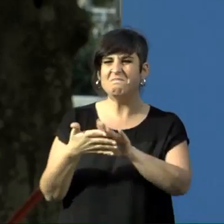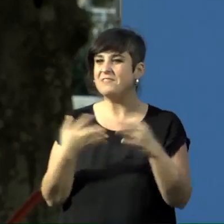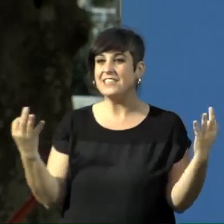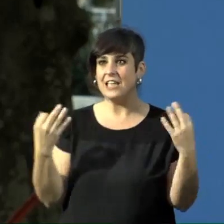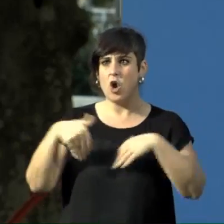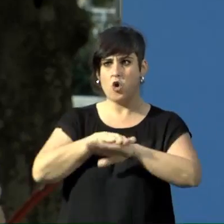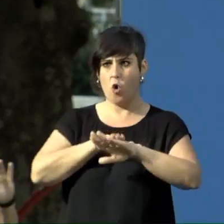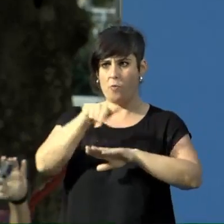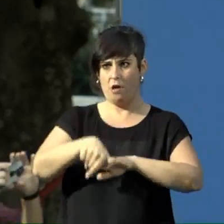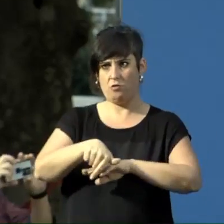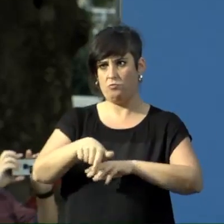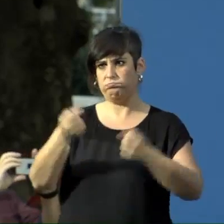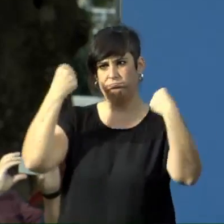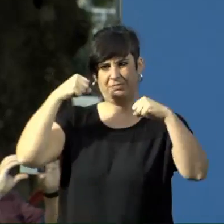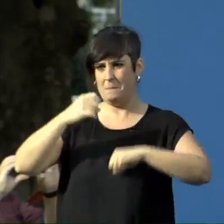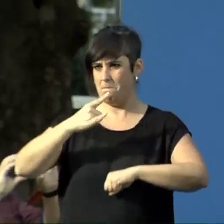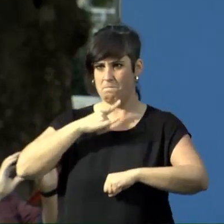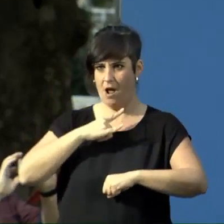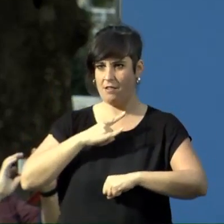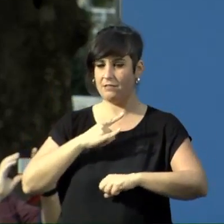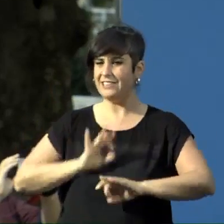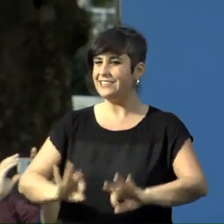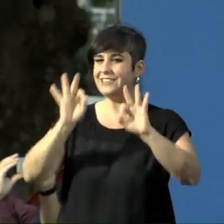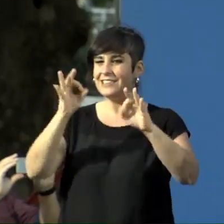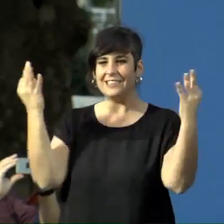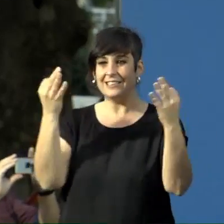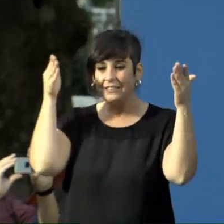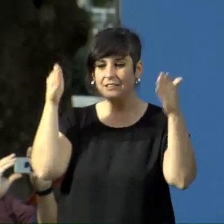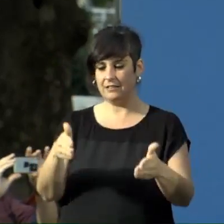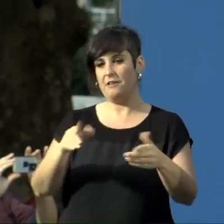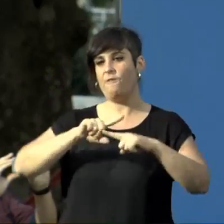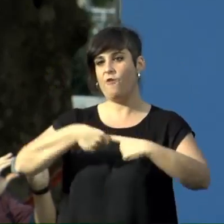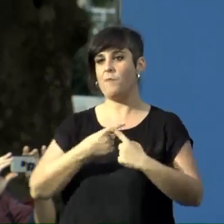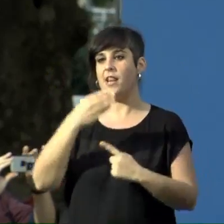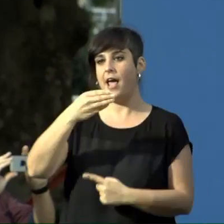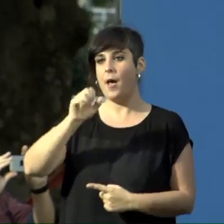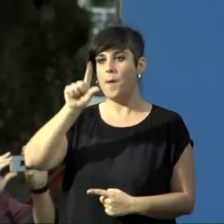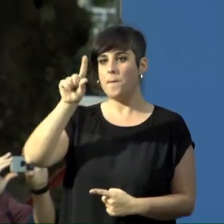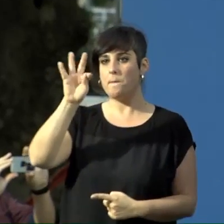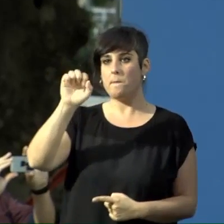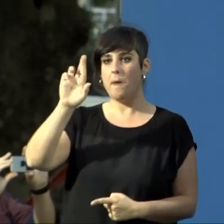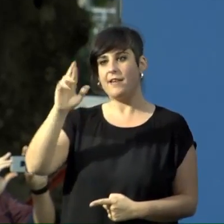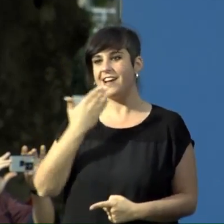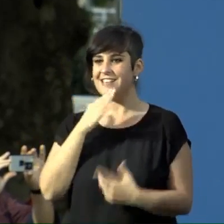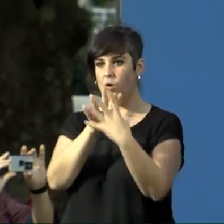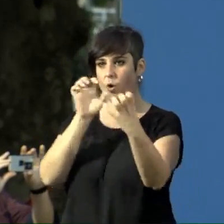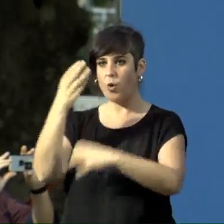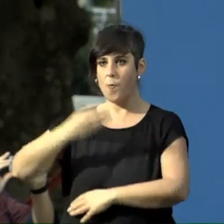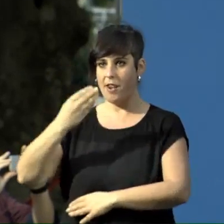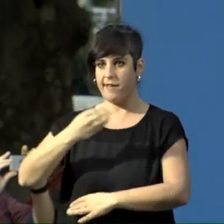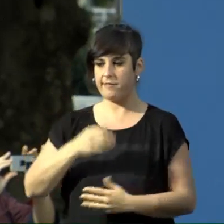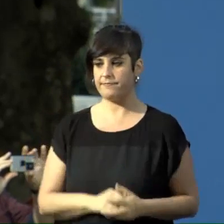goberno. E máis concretamente falaban do clan Baltar. Mirade, despois de ver isto,